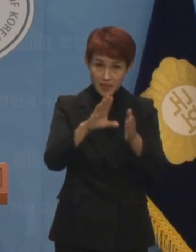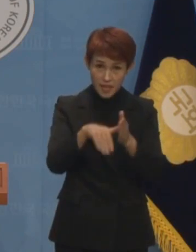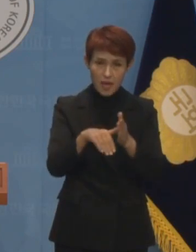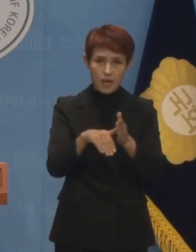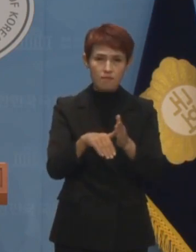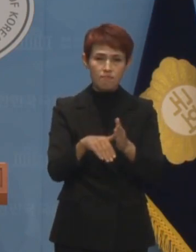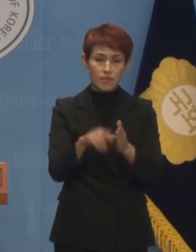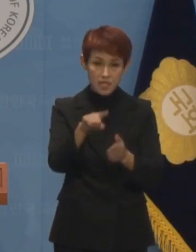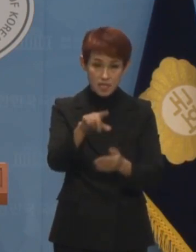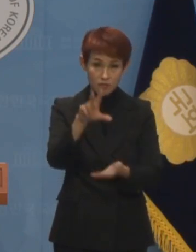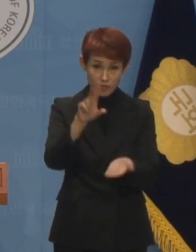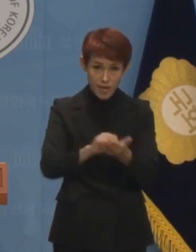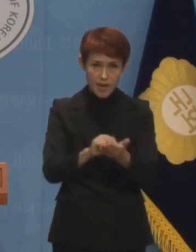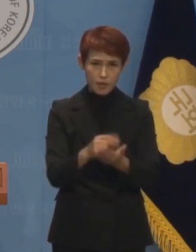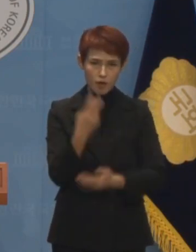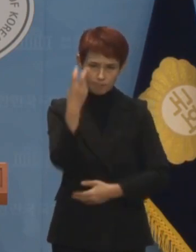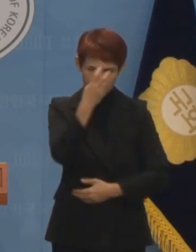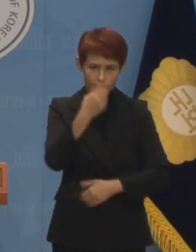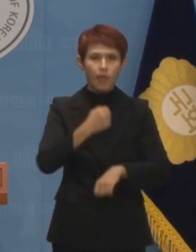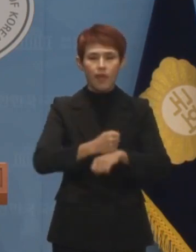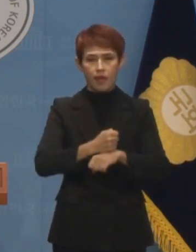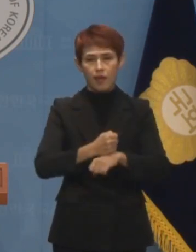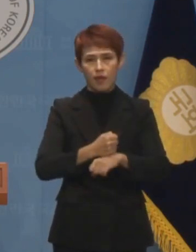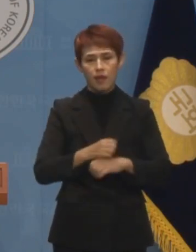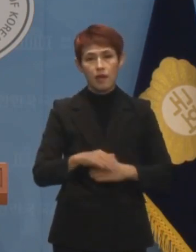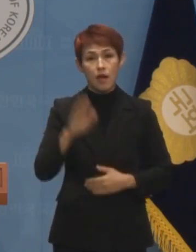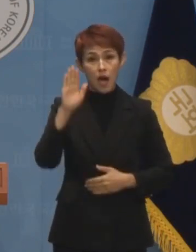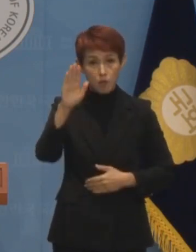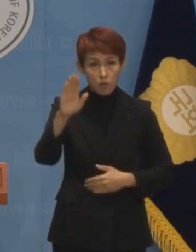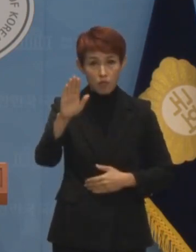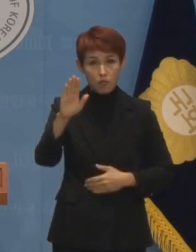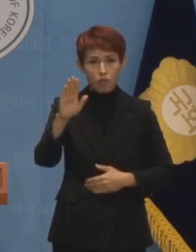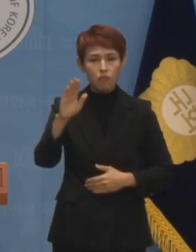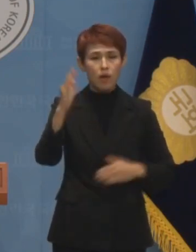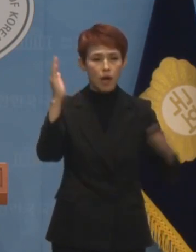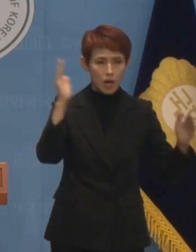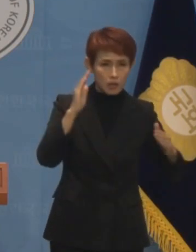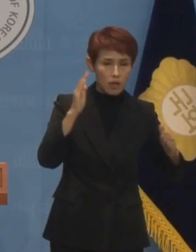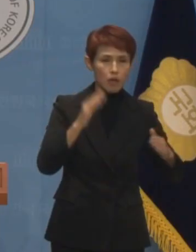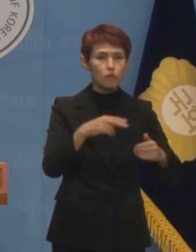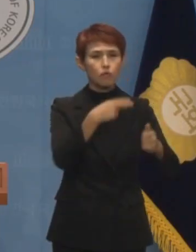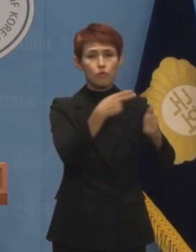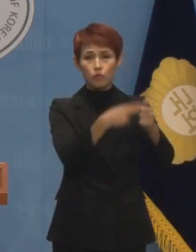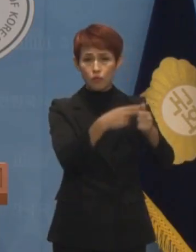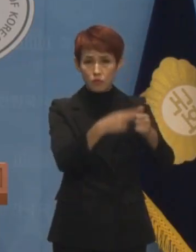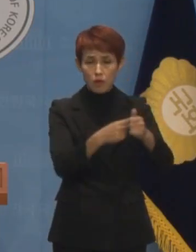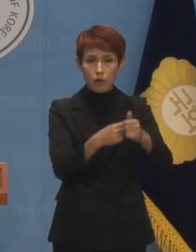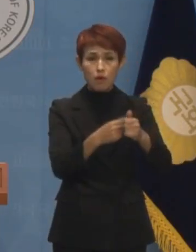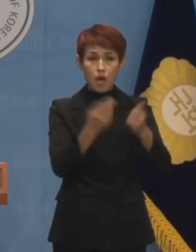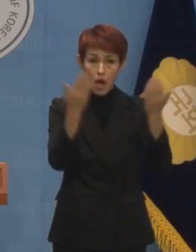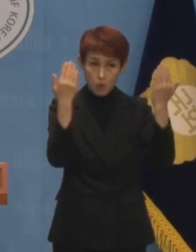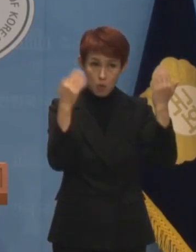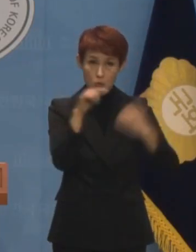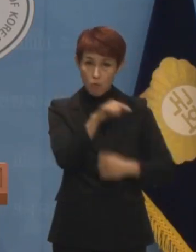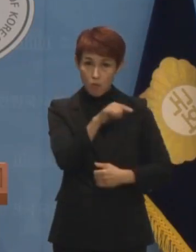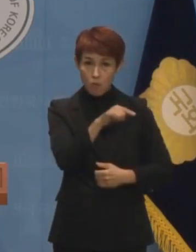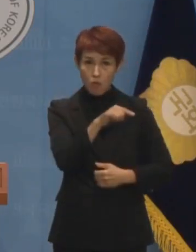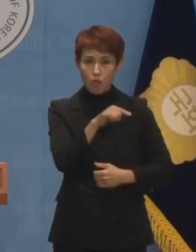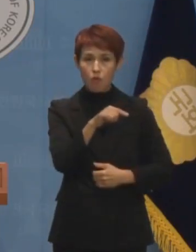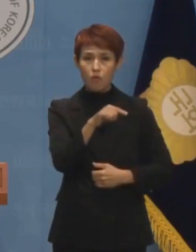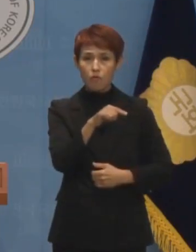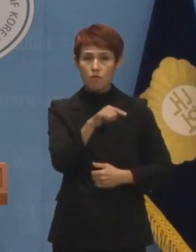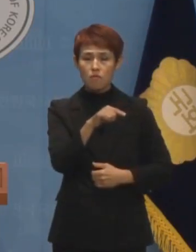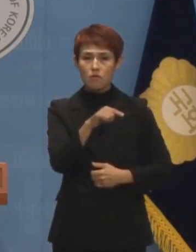더 철저히 검증할 것입니다. 앞으로 더 이상 학생과 교사, 학교를 대상으로